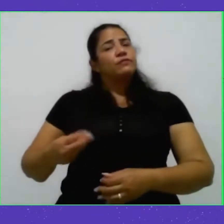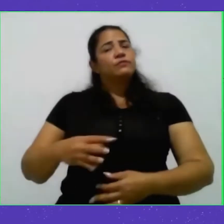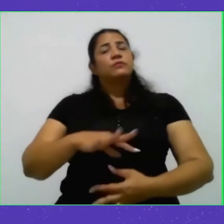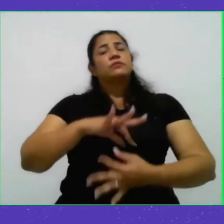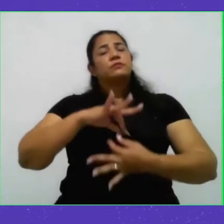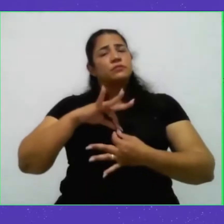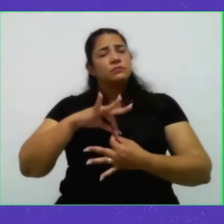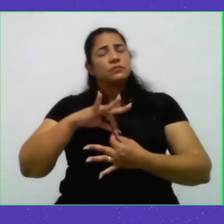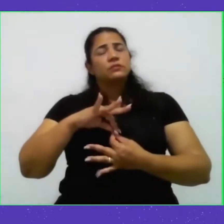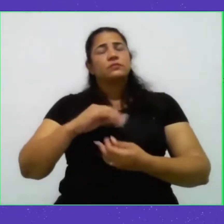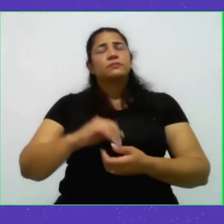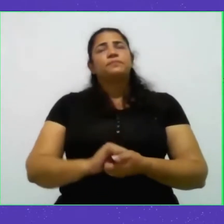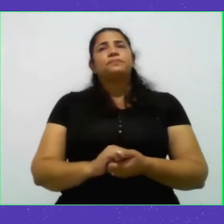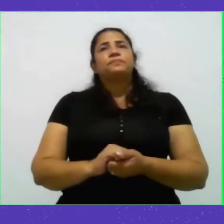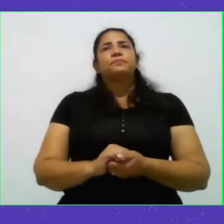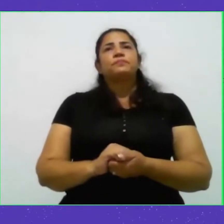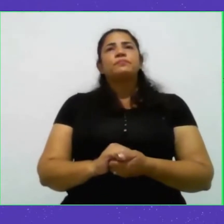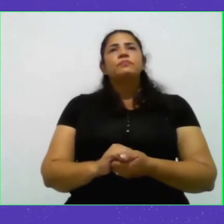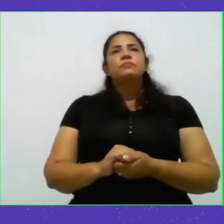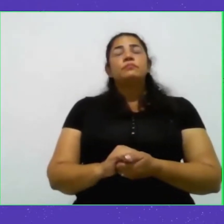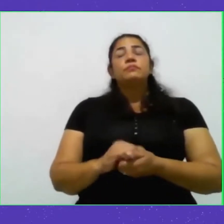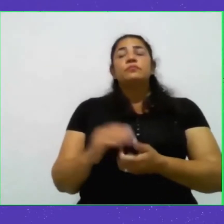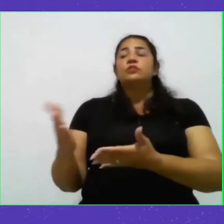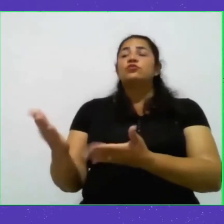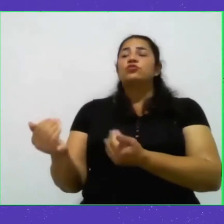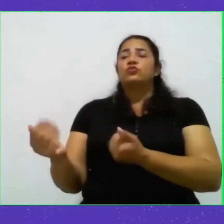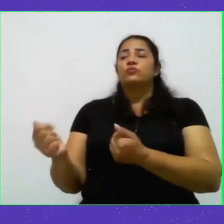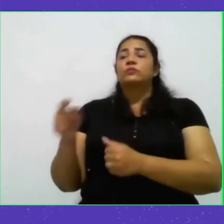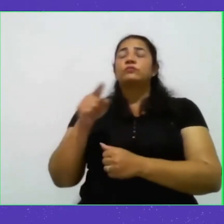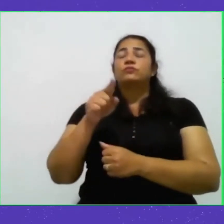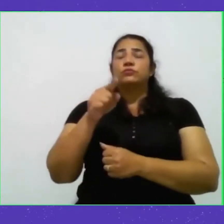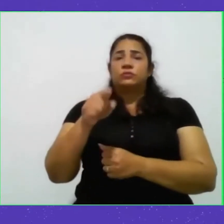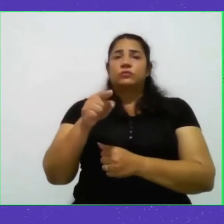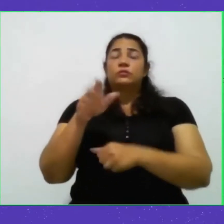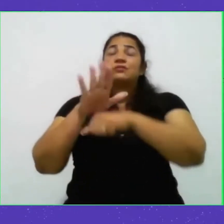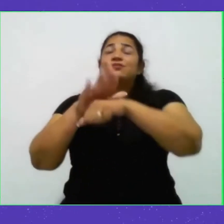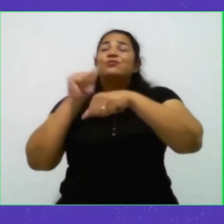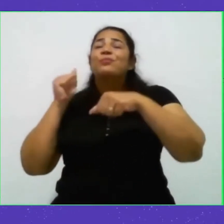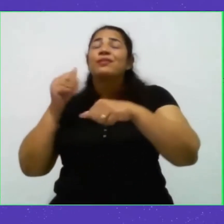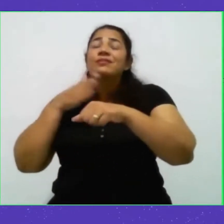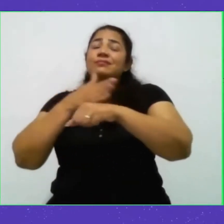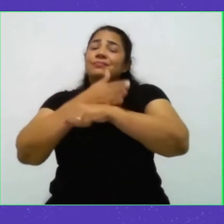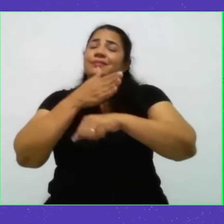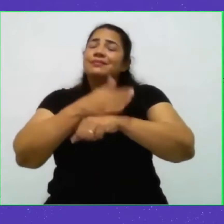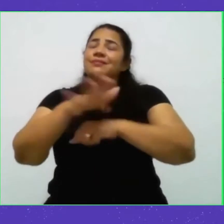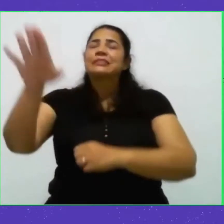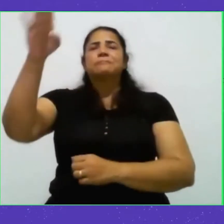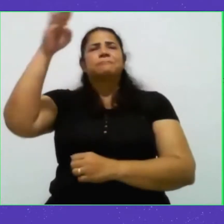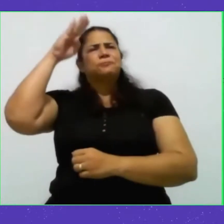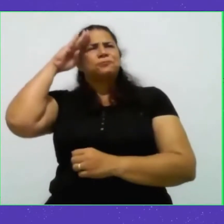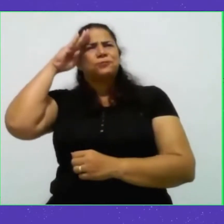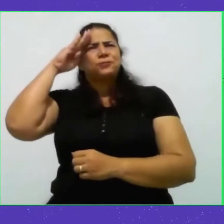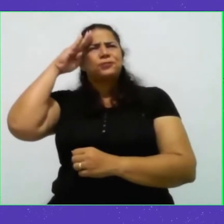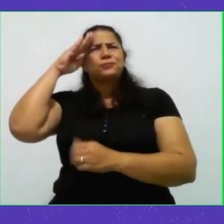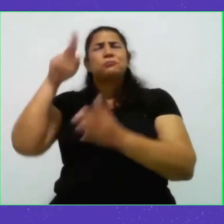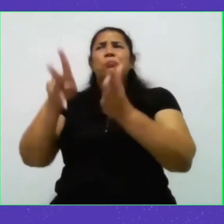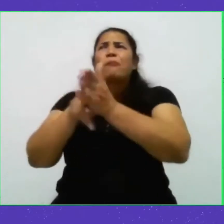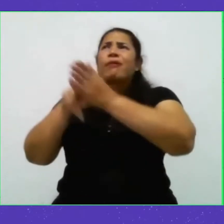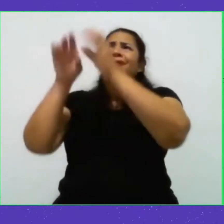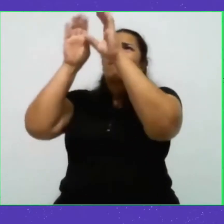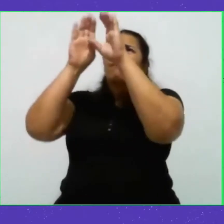jovem, você está sendo convocado para fazer parte de um exército celestial. Nós estamos numa guerra